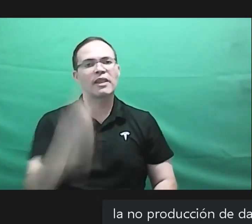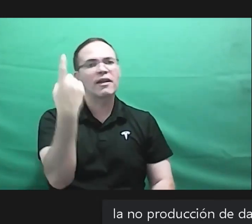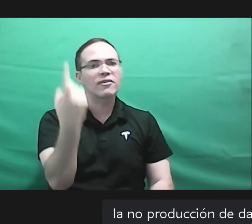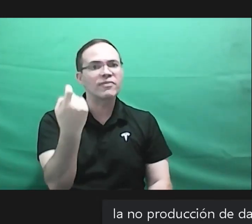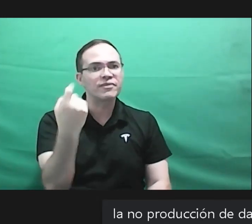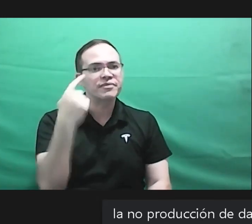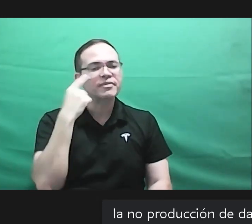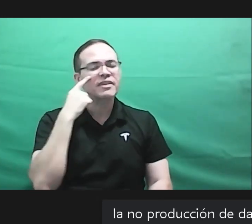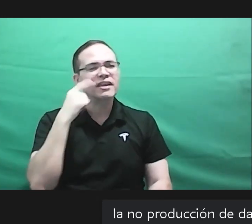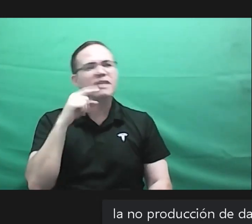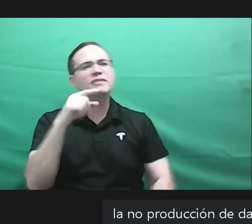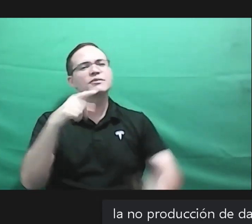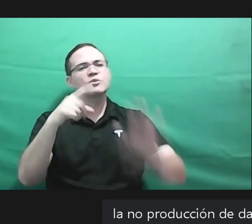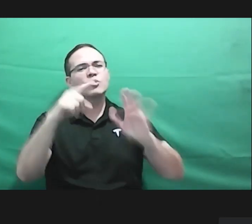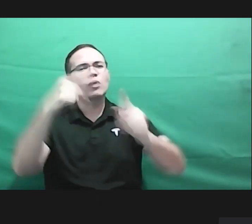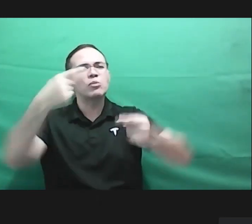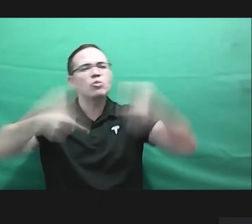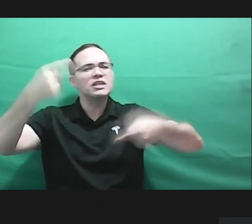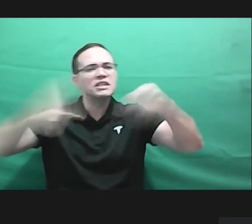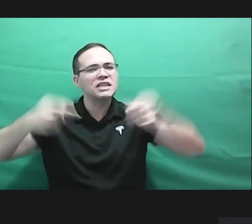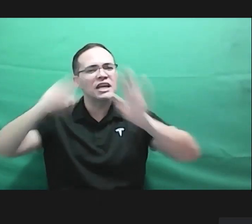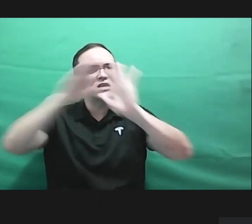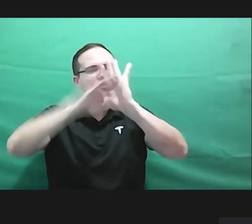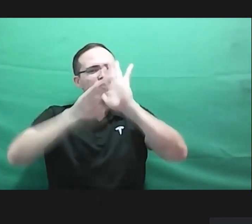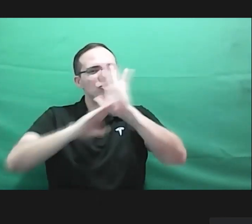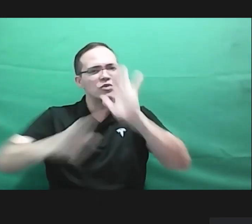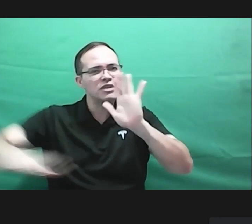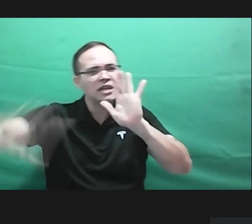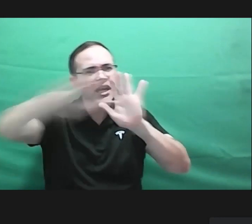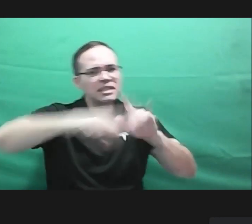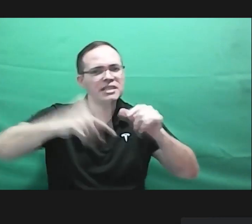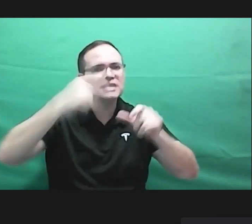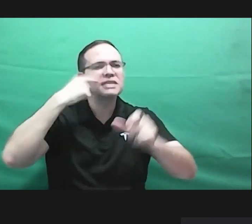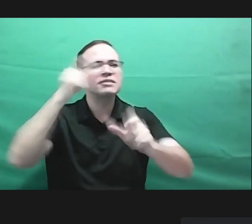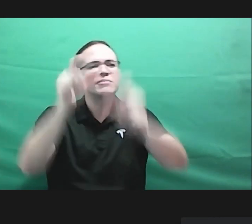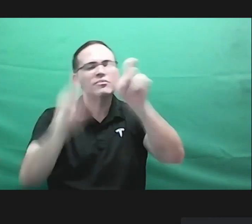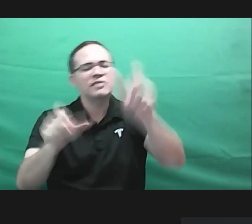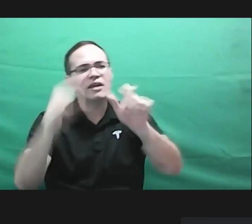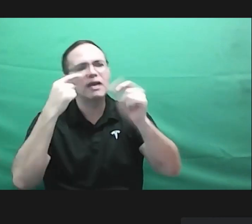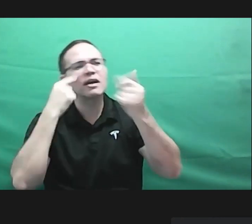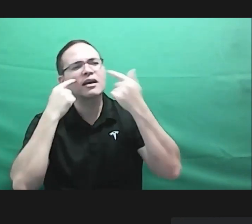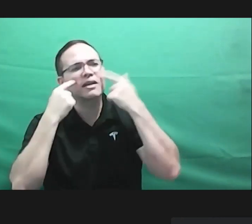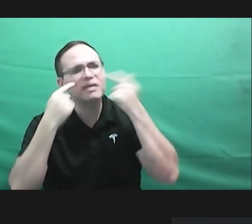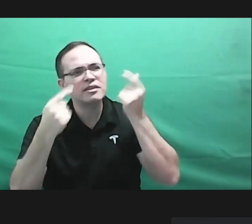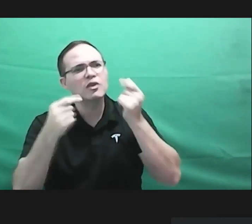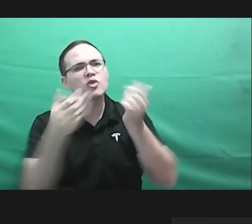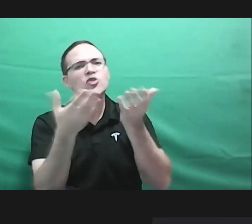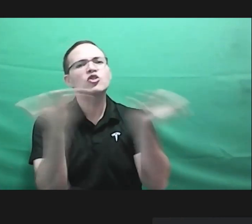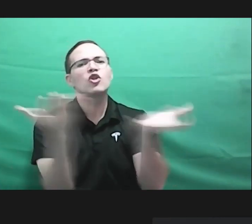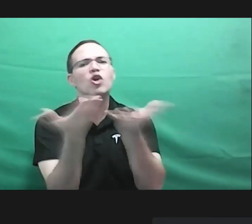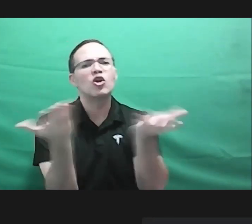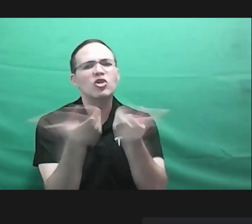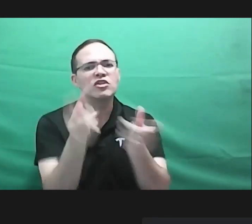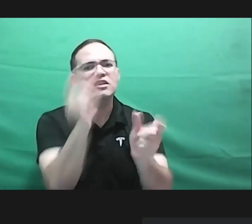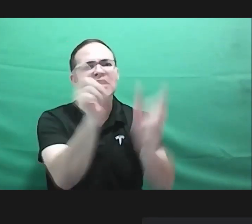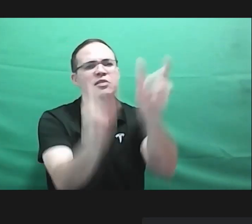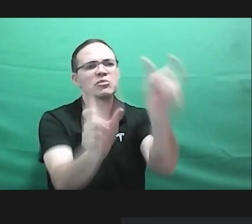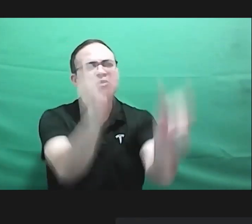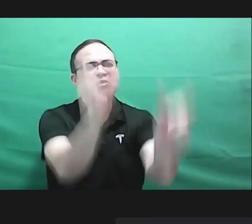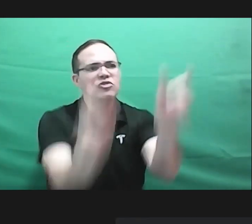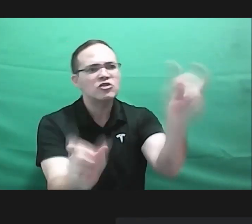completo del estado de situación, dimensión que enfrentan las personas con discapacidad, los logros y las falencias de las